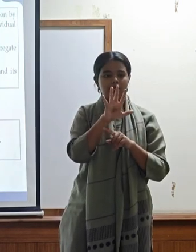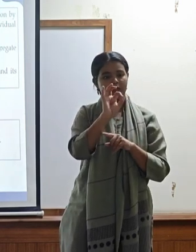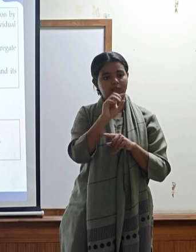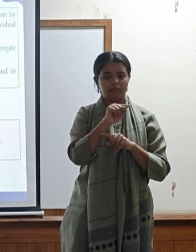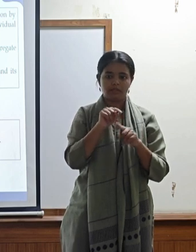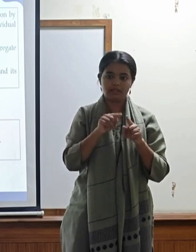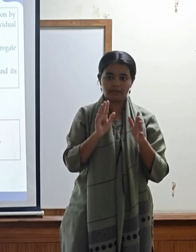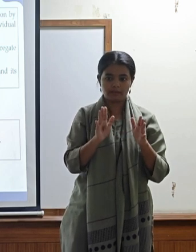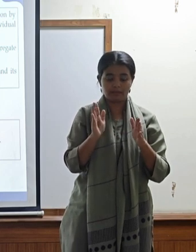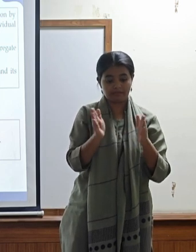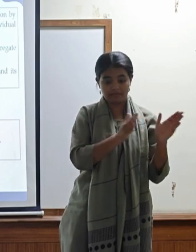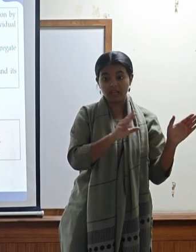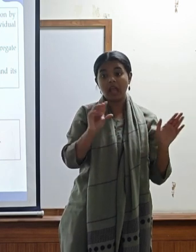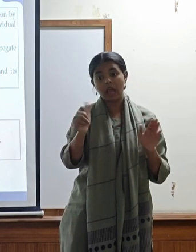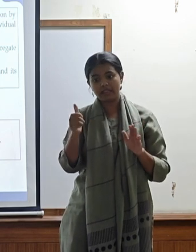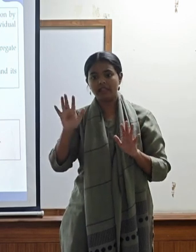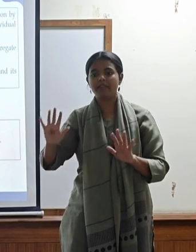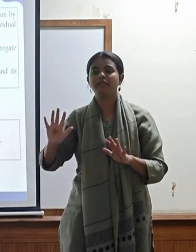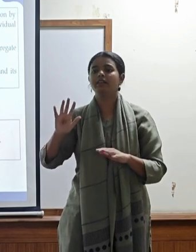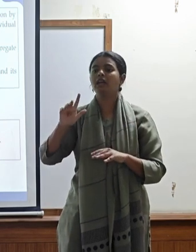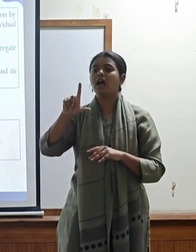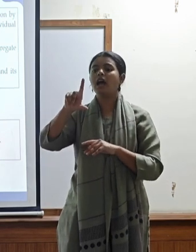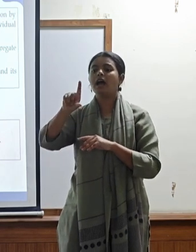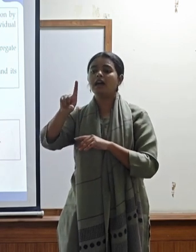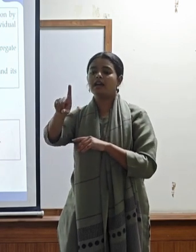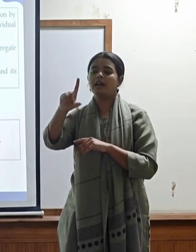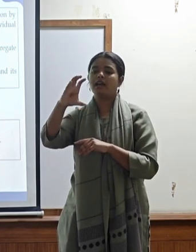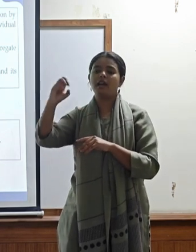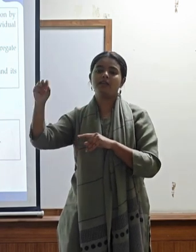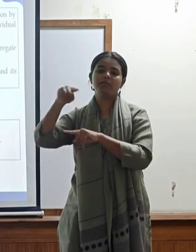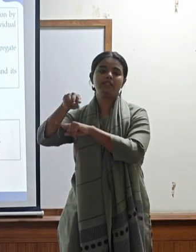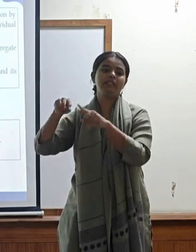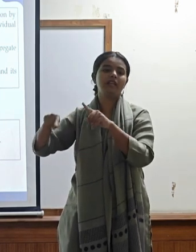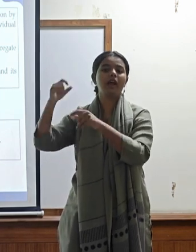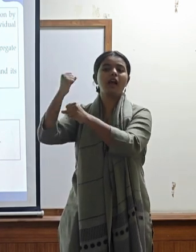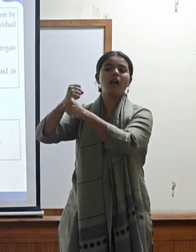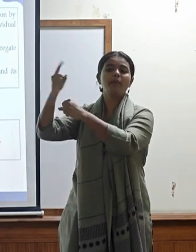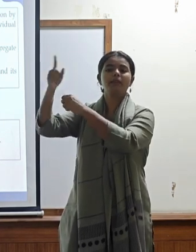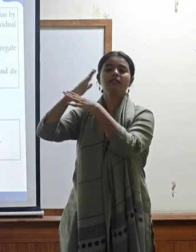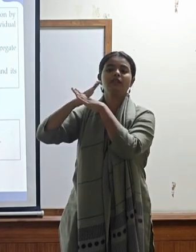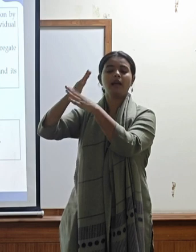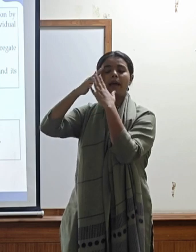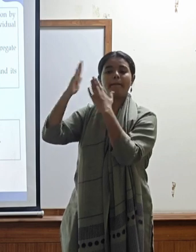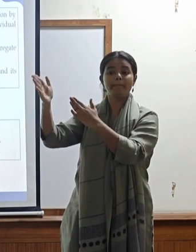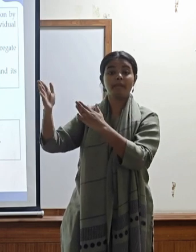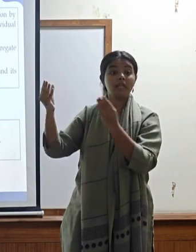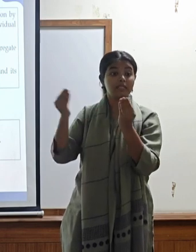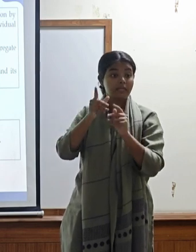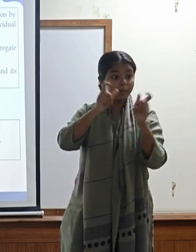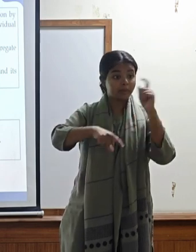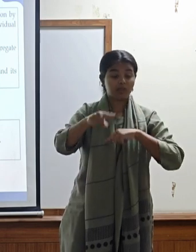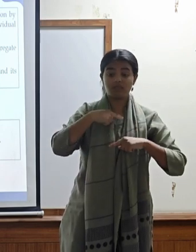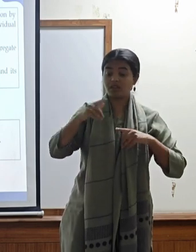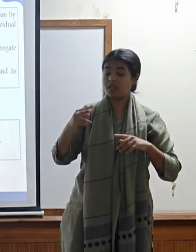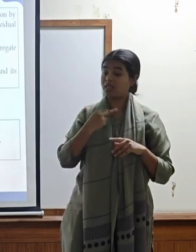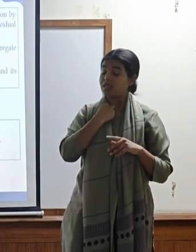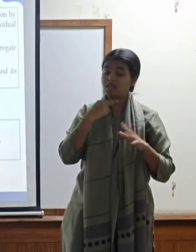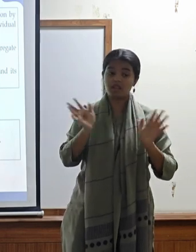100% गवर्नमेंट सिक्योरिटीज। कुछ सब्सक्राइबर्स ऐसे होते हैं जो बोलते हैं कि मुझे बिल्कुल रिस्क नहीं लेना, बिल्कुल रिस्क नहीं